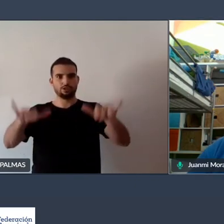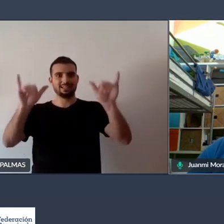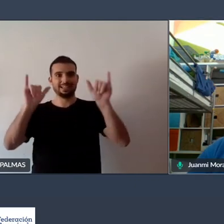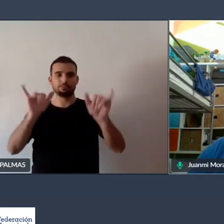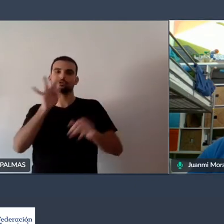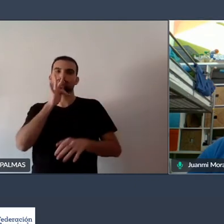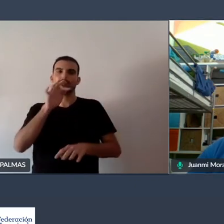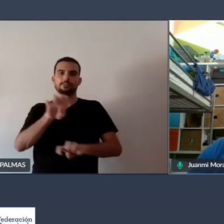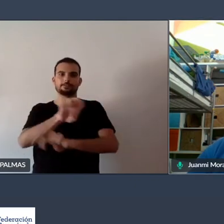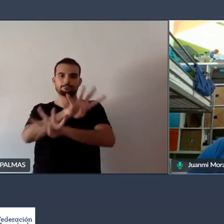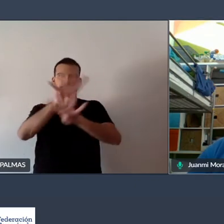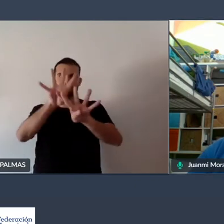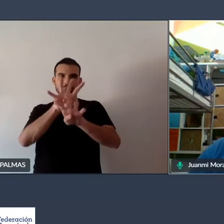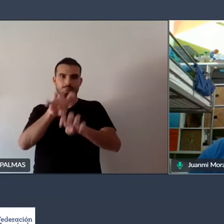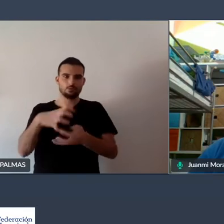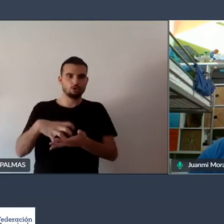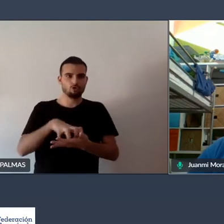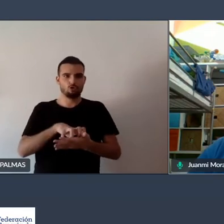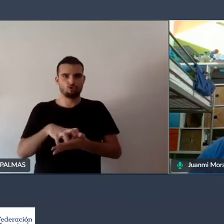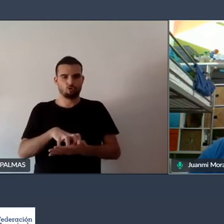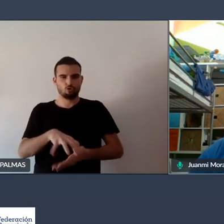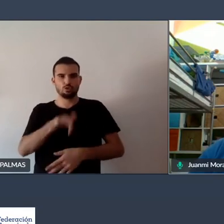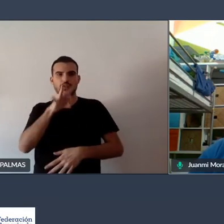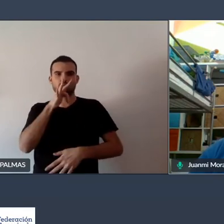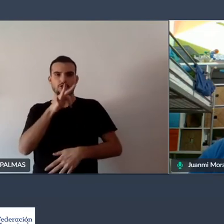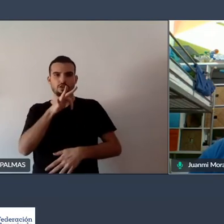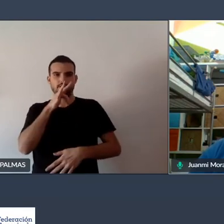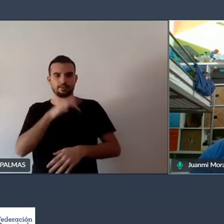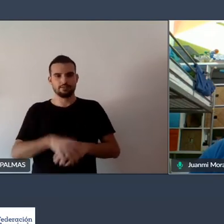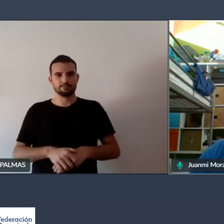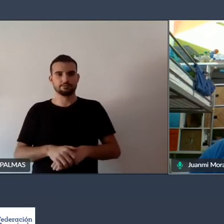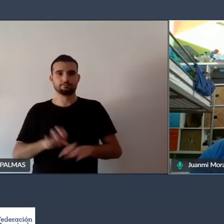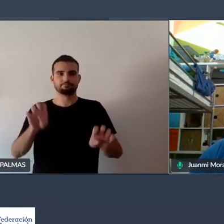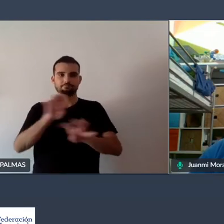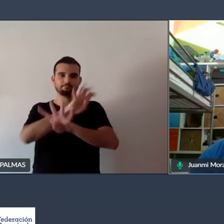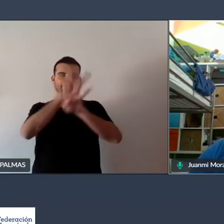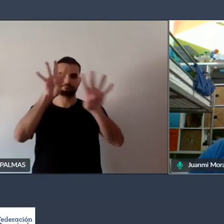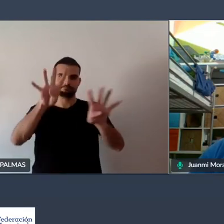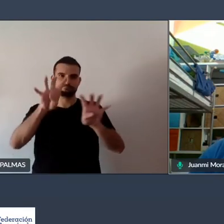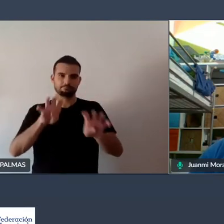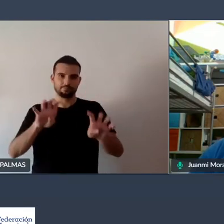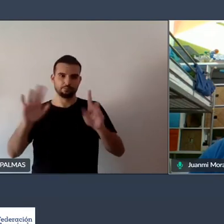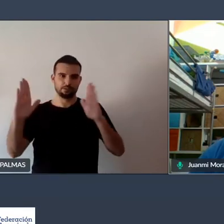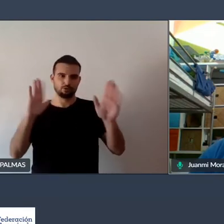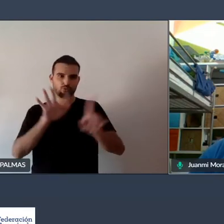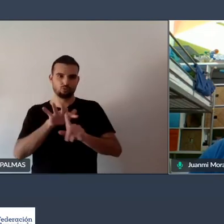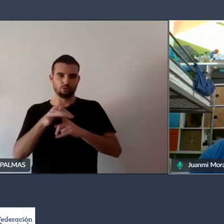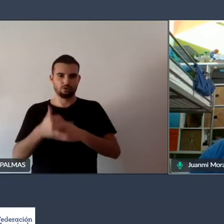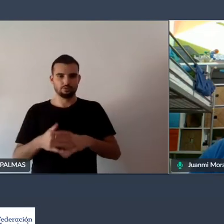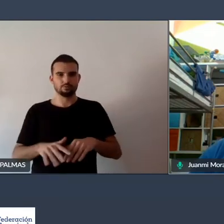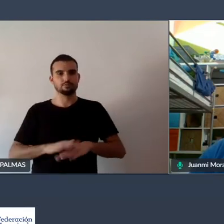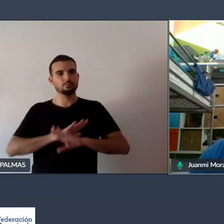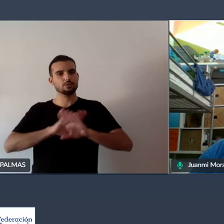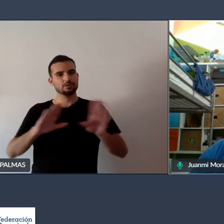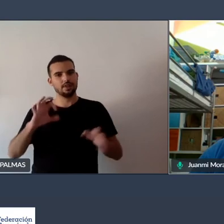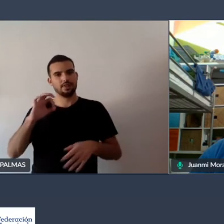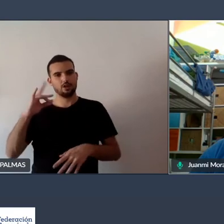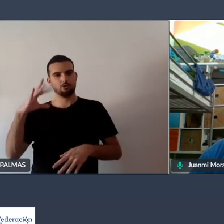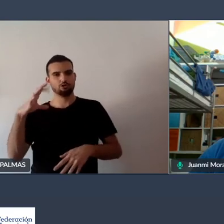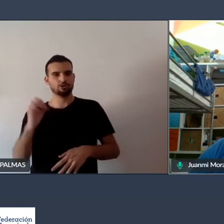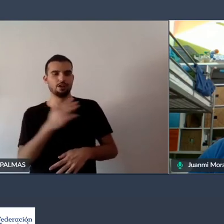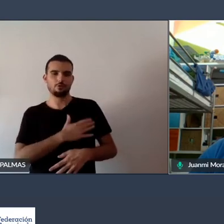y mucha incertidumbre. Mucha incógnita en ese tema. Sí. Pues lo dicho, Óscar, de verdad que un